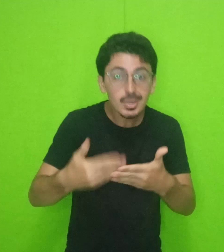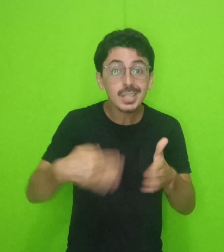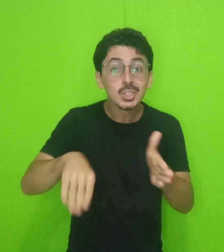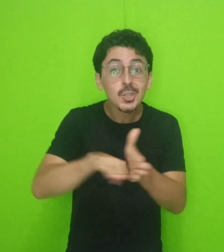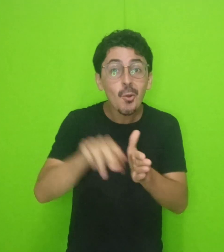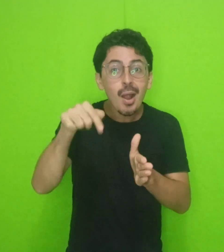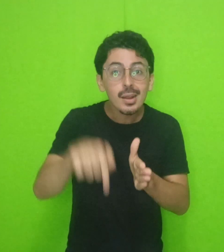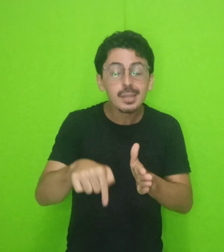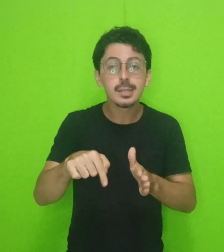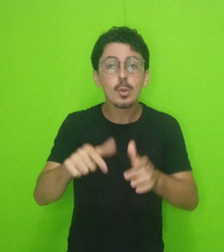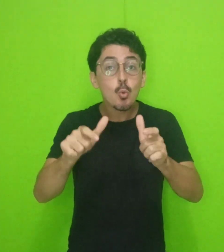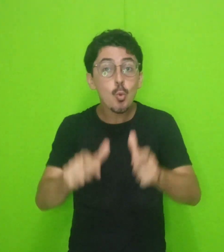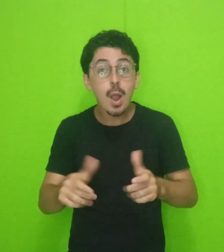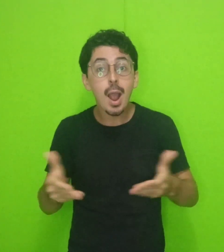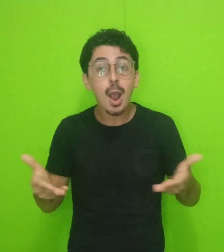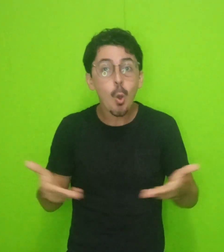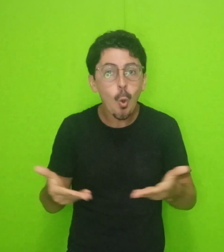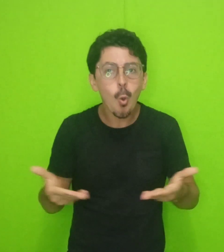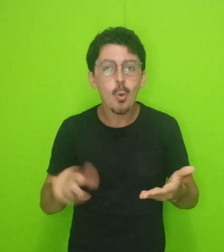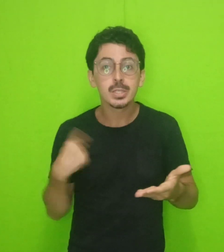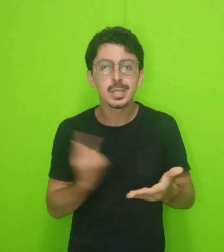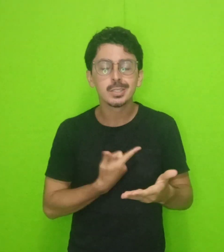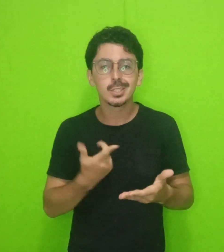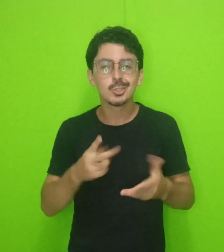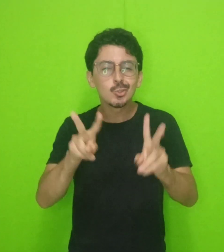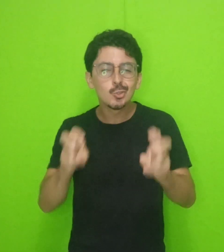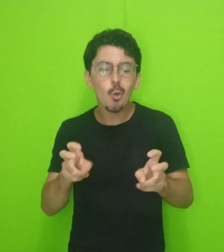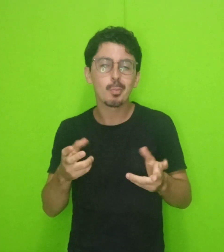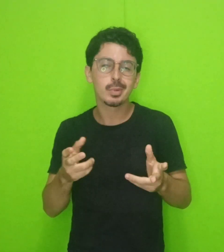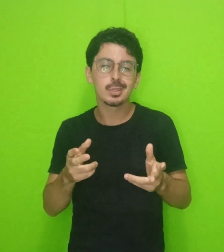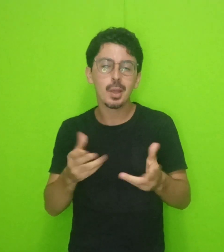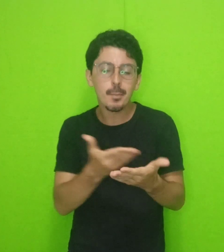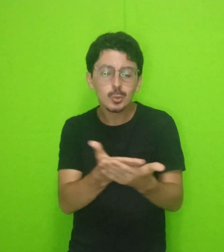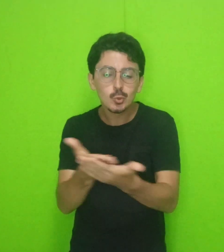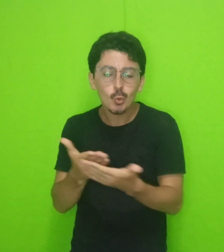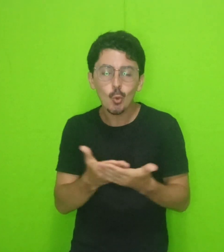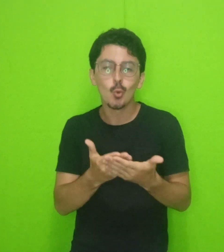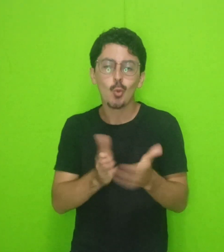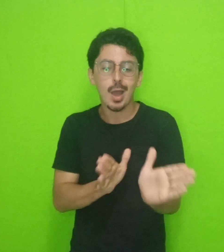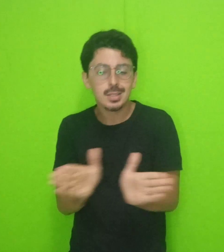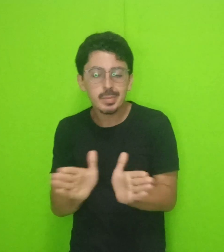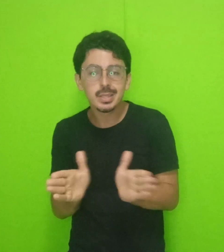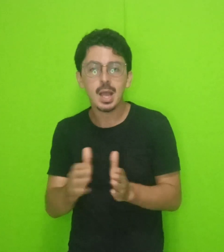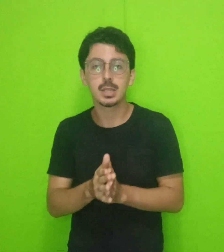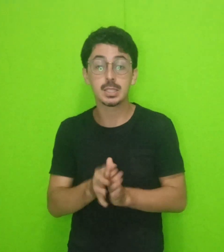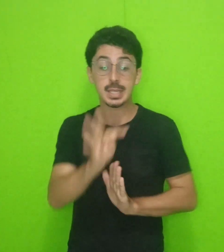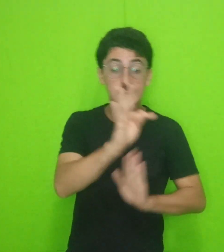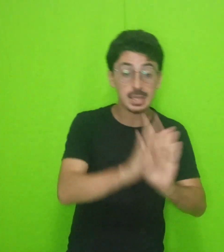em que estamos hoje em relação à acessibilidade textual e